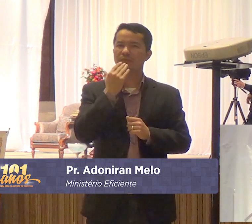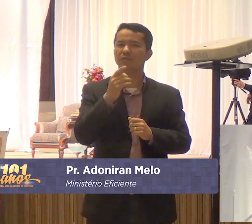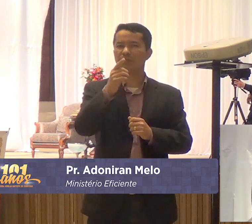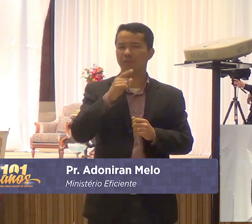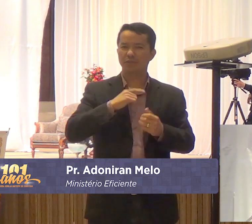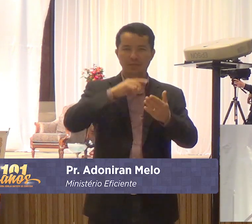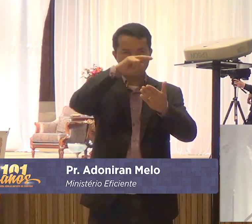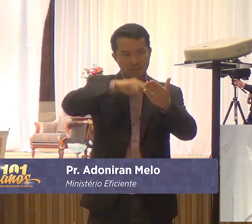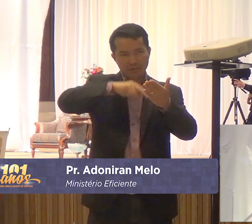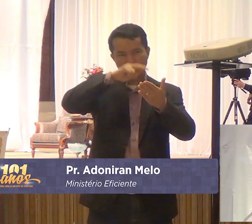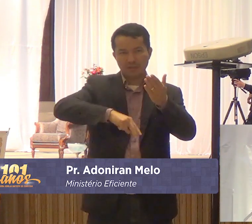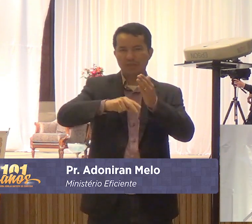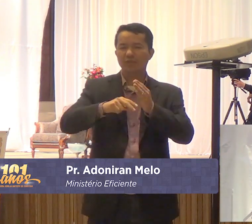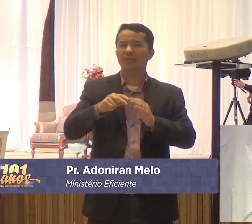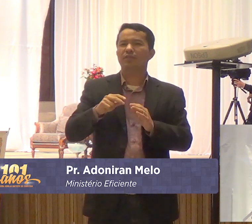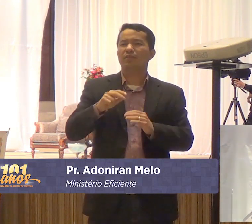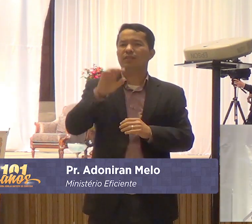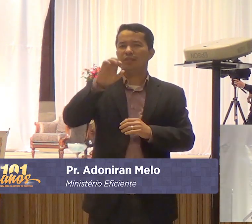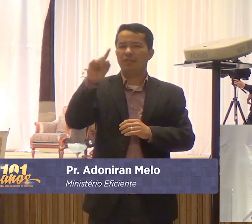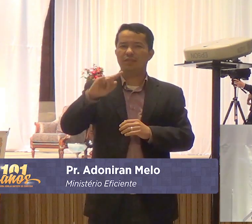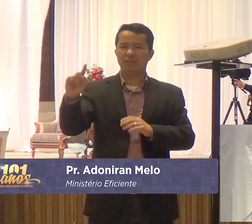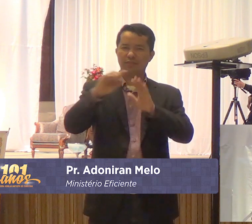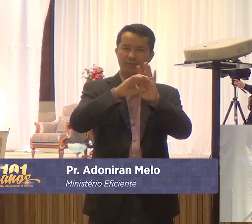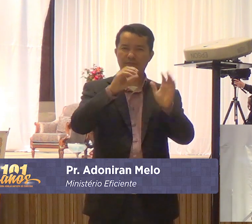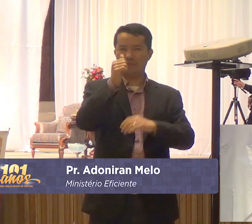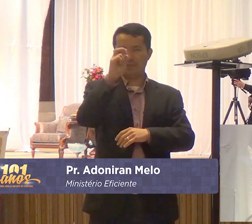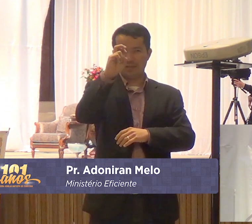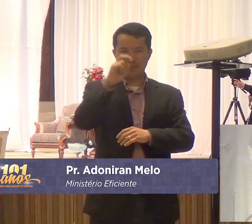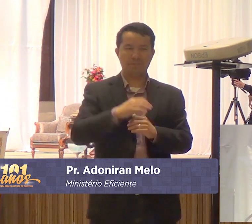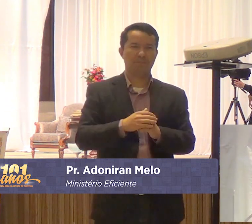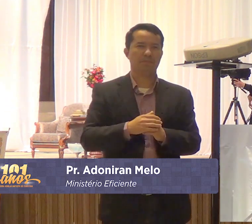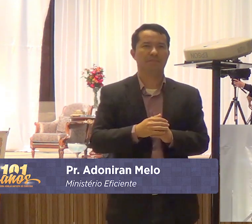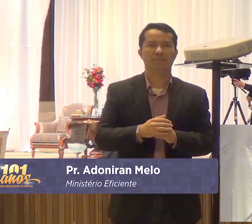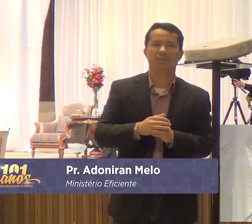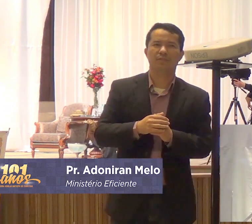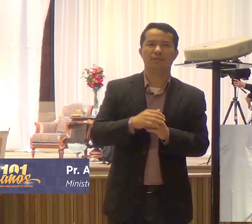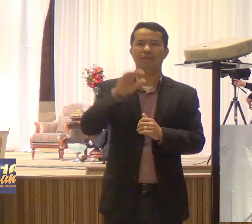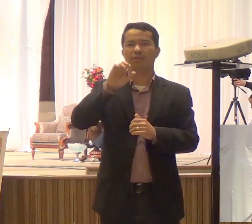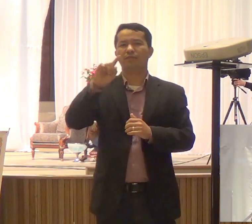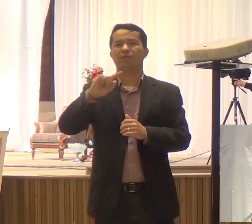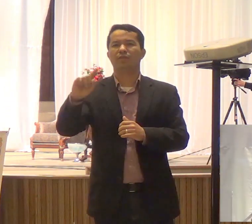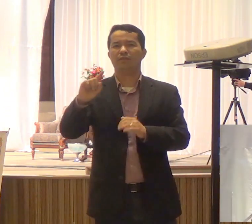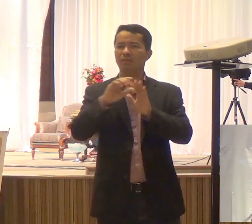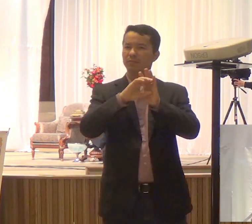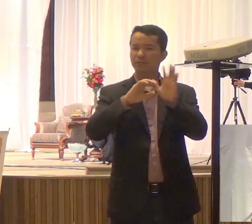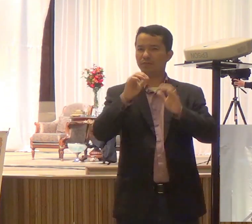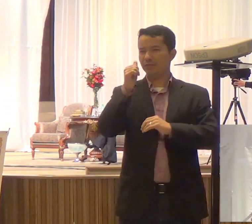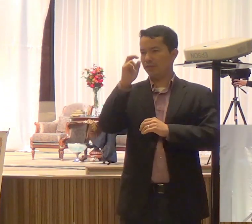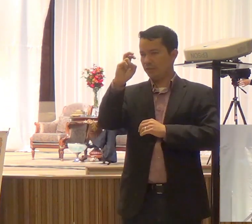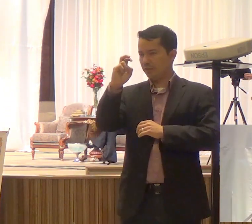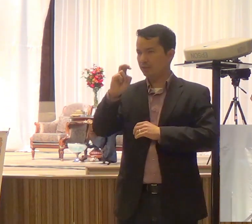junto comigo nesse início de mensagem. Ezequiel, um dos nossos